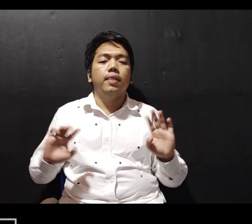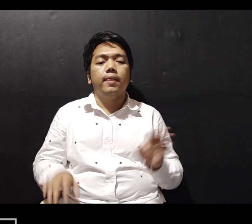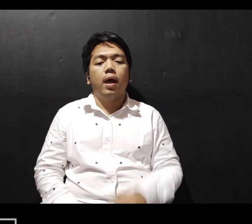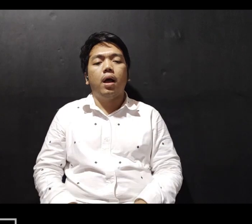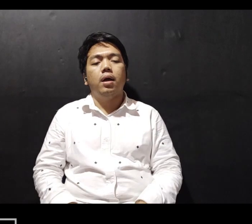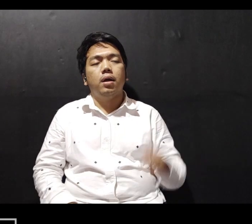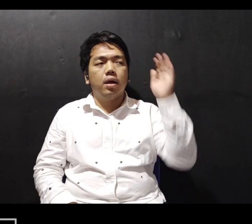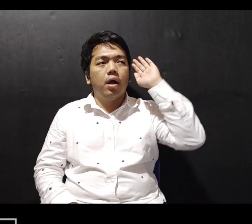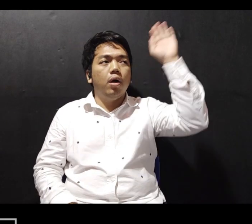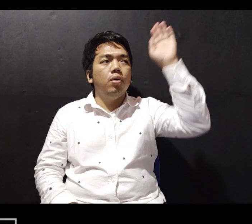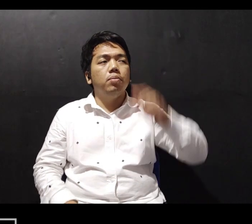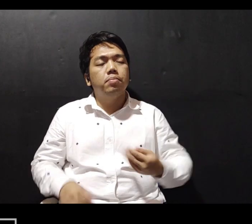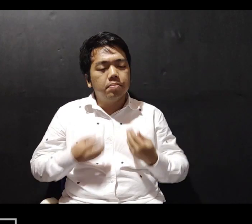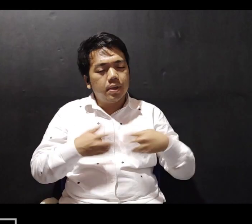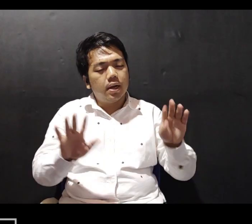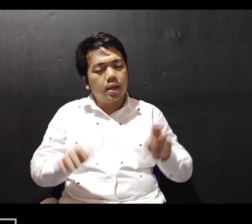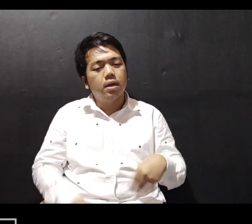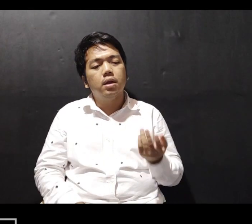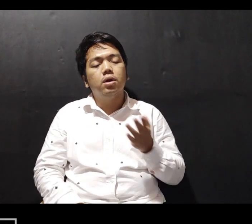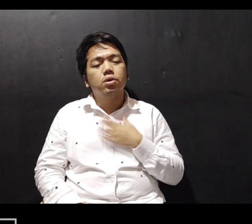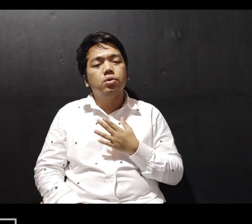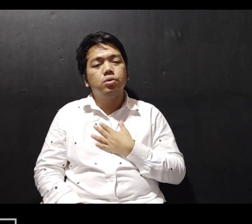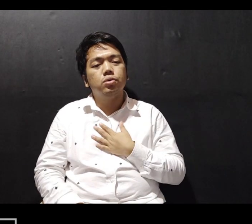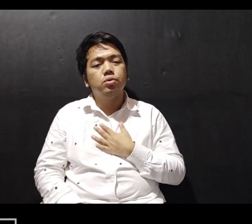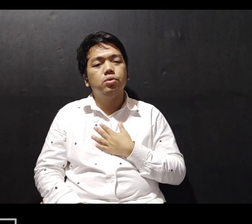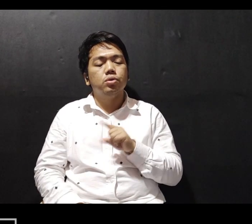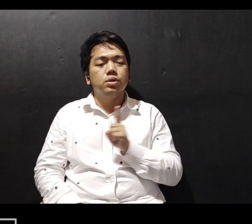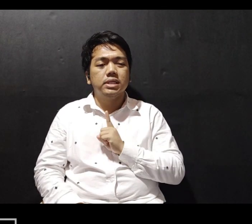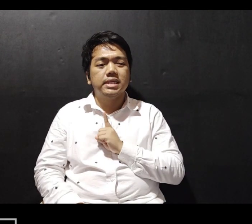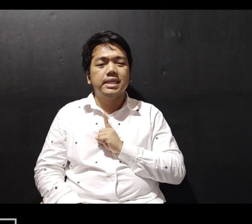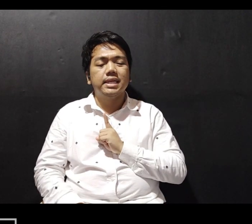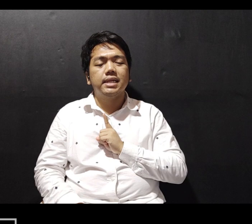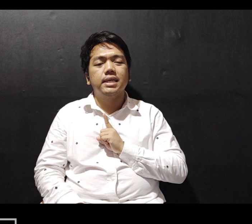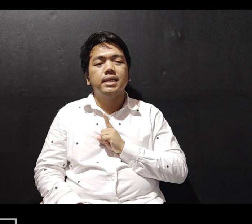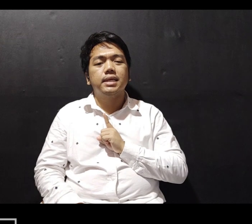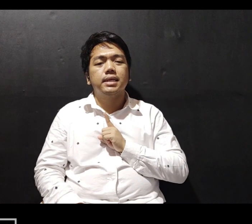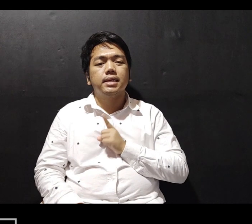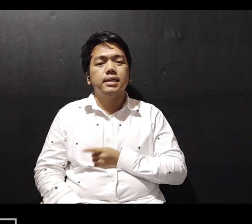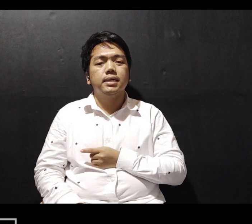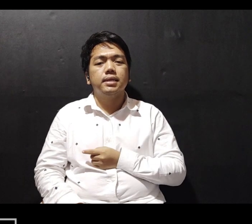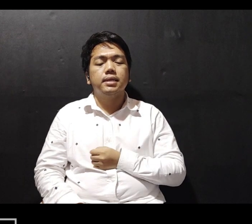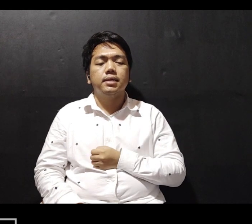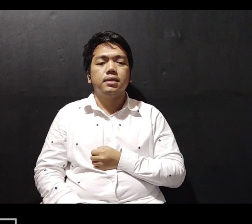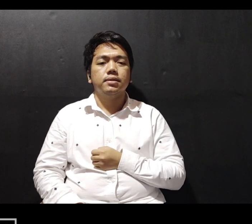Tak pernah kau biarkan ku